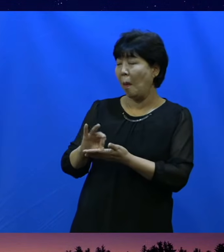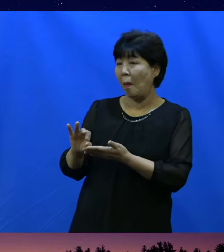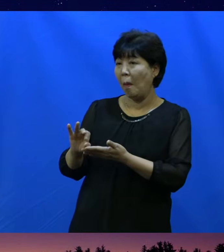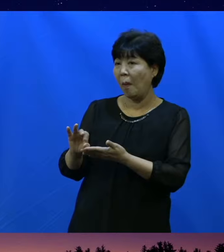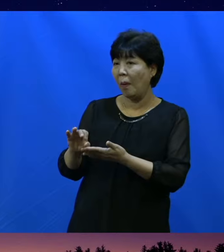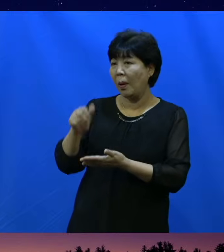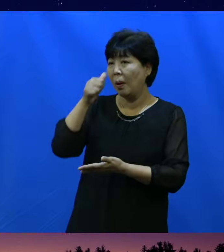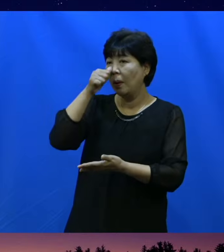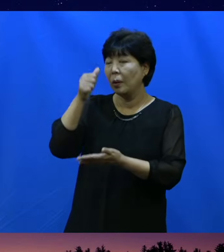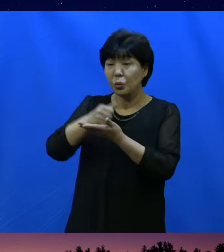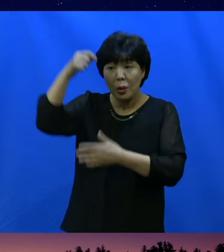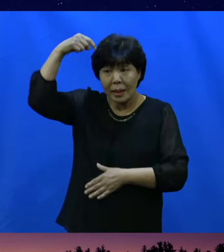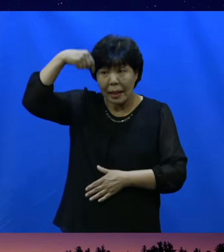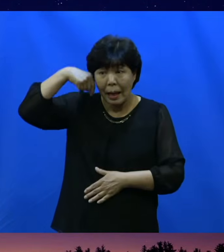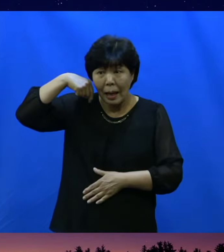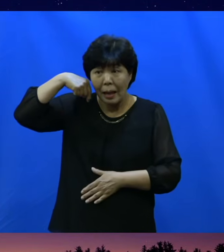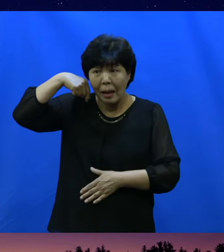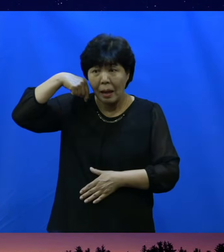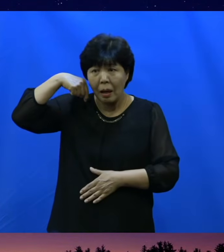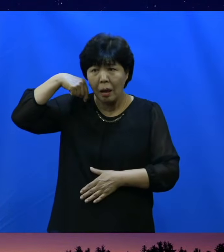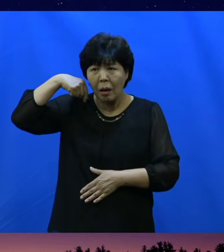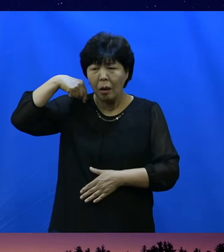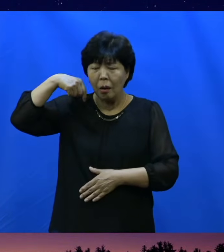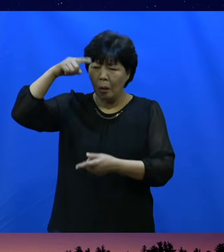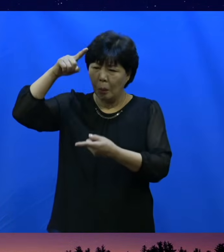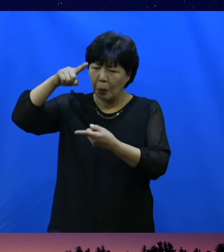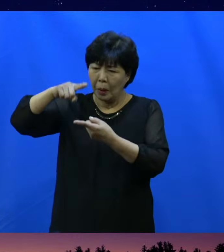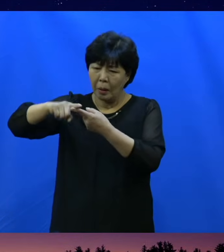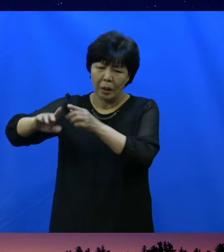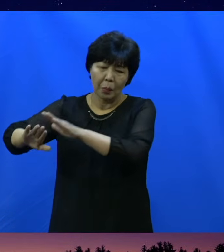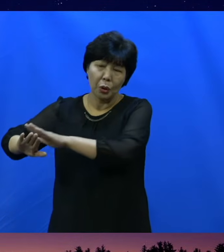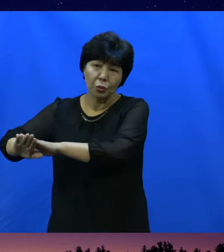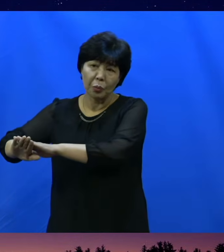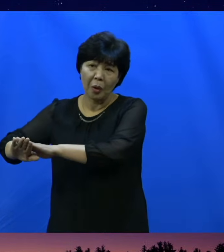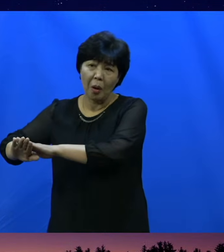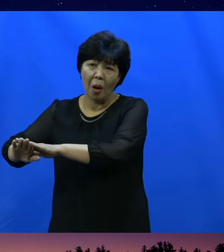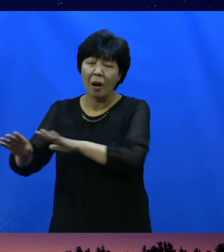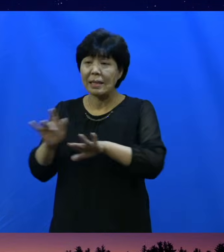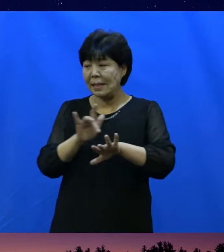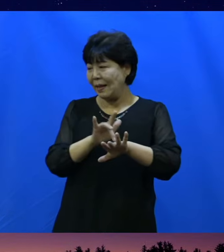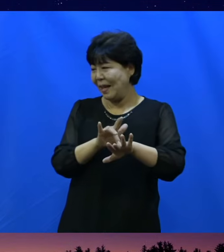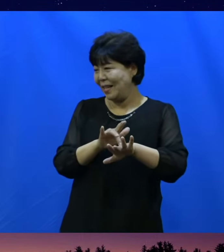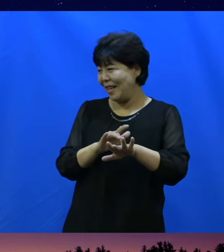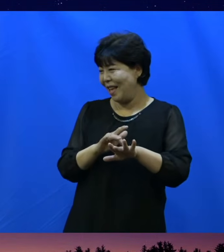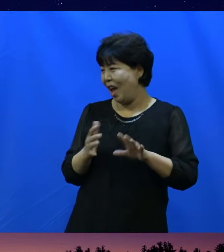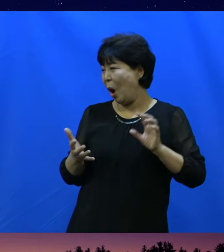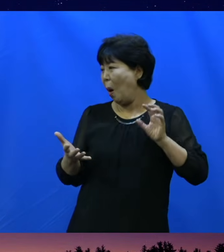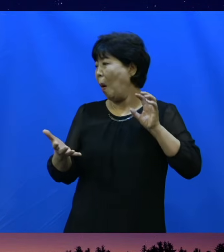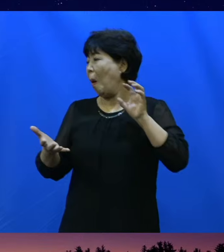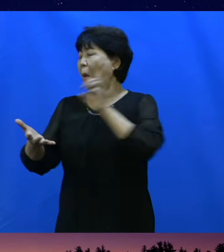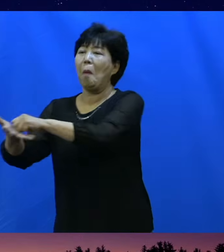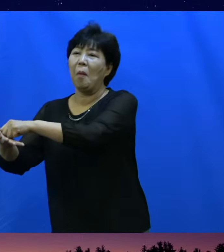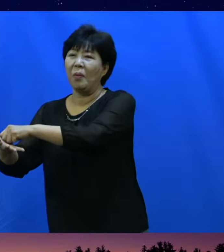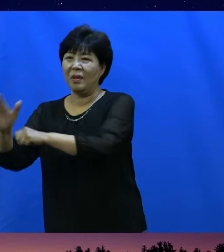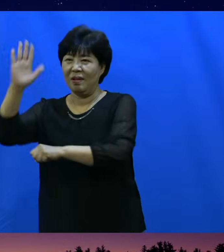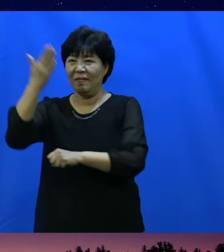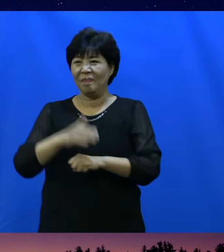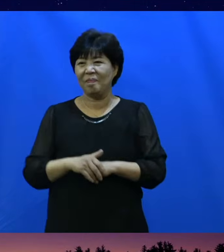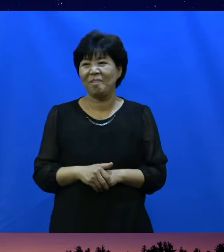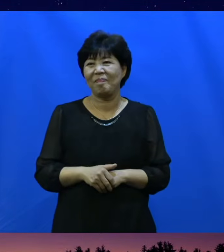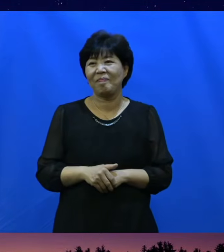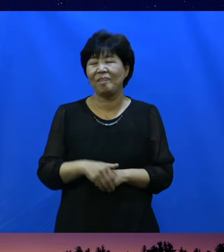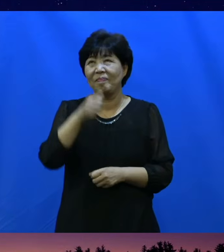죄책감이라고 하는 것이 그냥 있는데 그걸 그대로 두면 마귀가 공격을 할 빌미를 주는 거잖아요. 그죠?